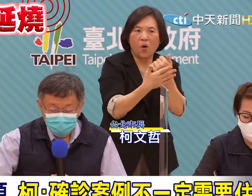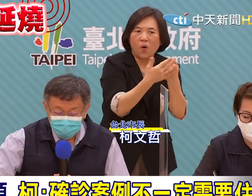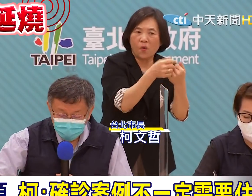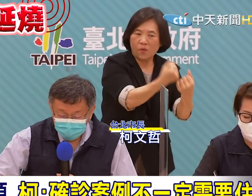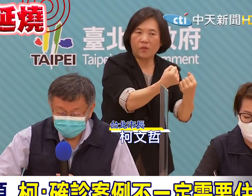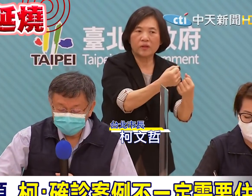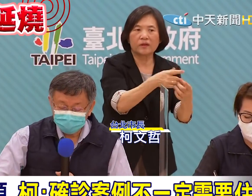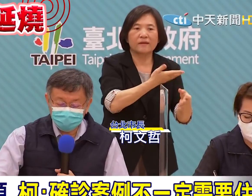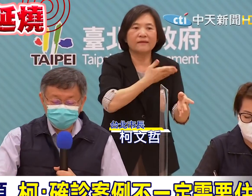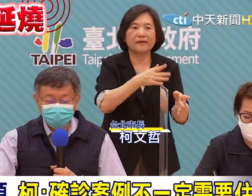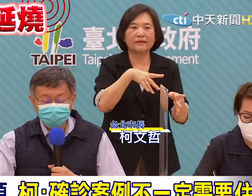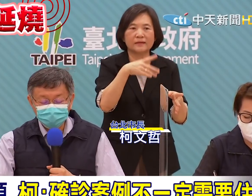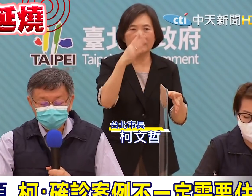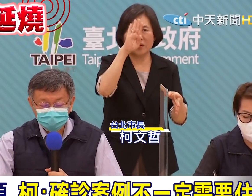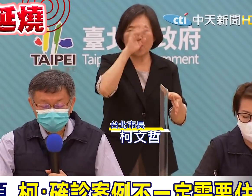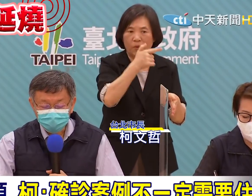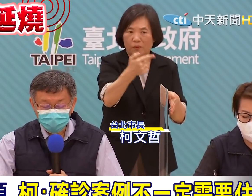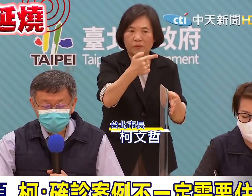这个情形下，